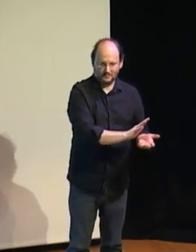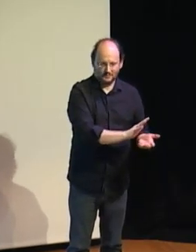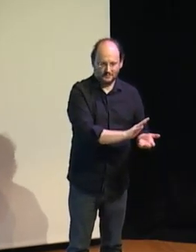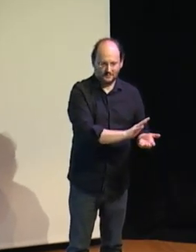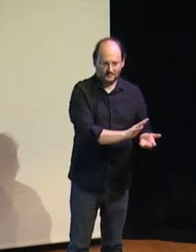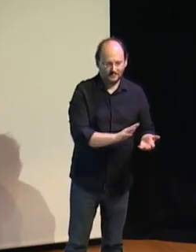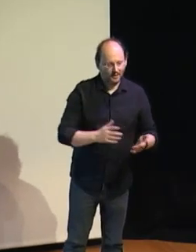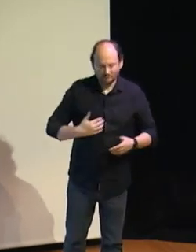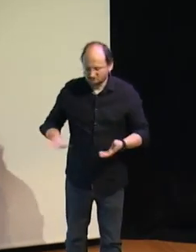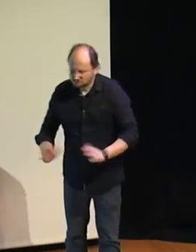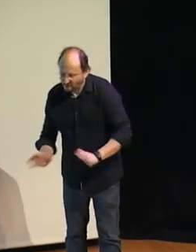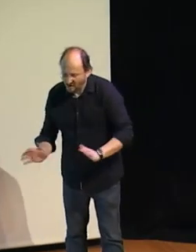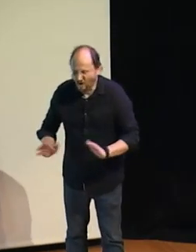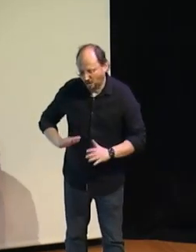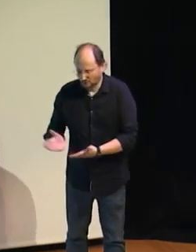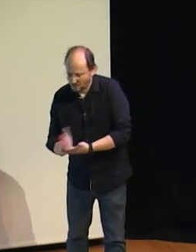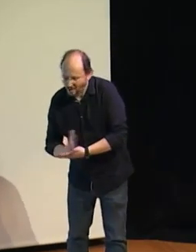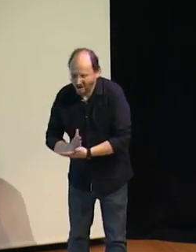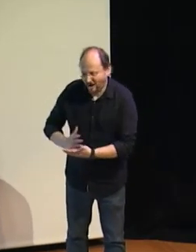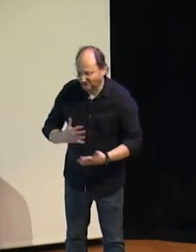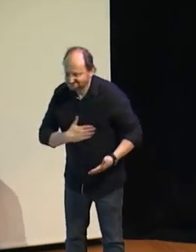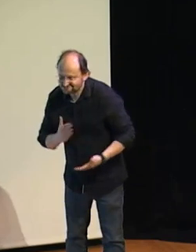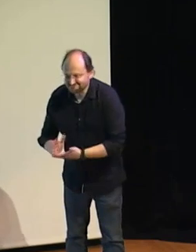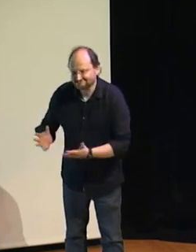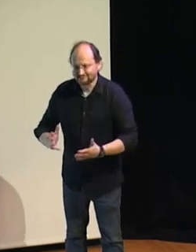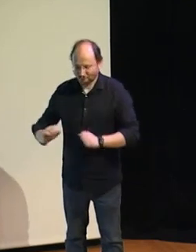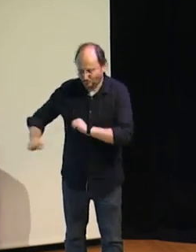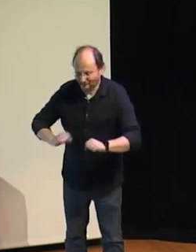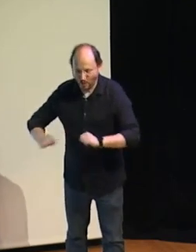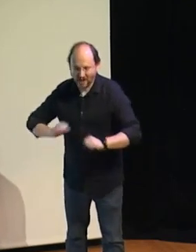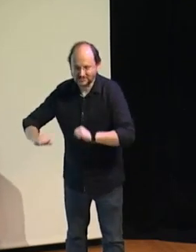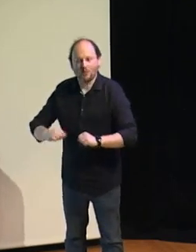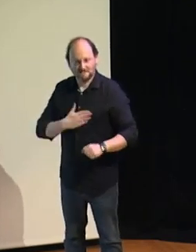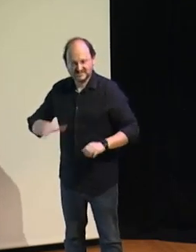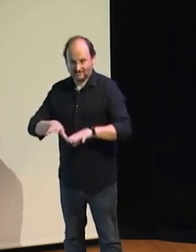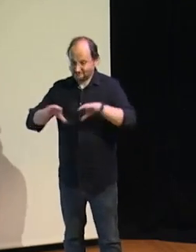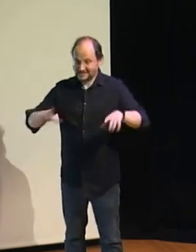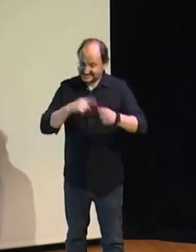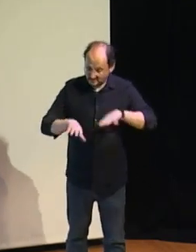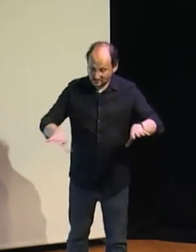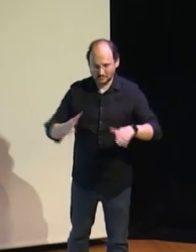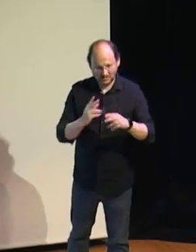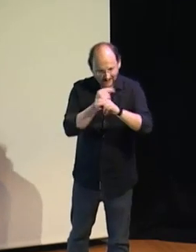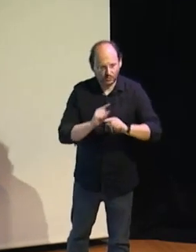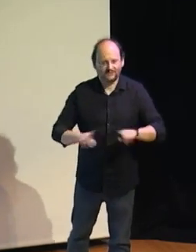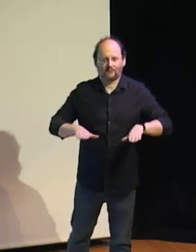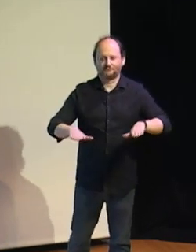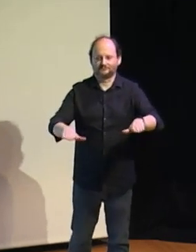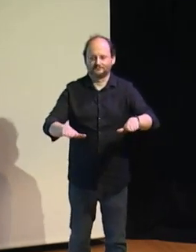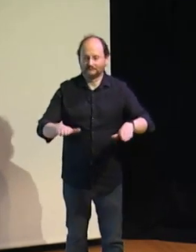sur des choses qui ne sont pas agréables finalement. Travail, préparer, plaisir. On a un petit peu un mouvement, une action qu'on va retrouver